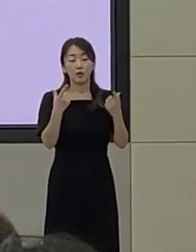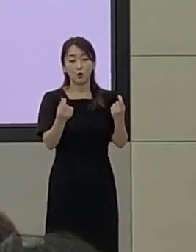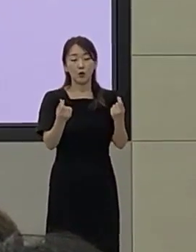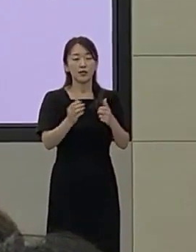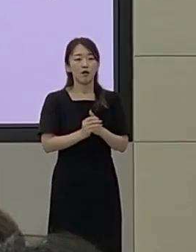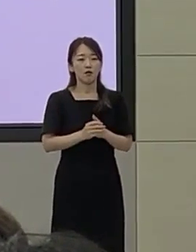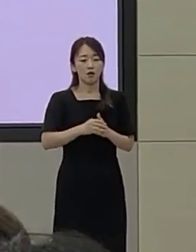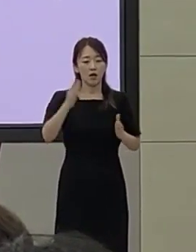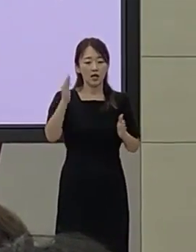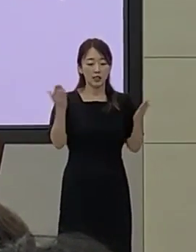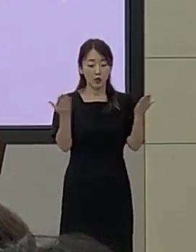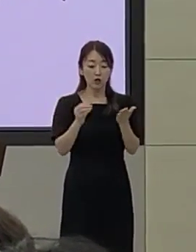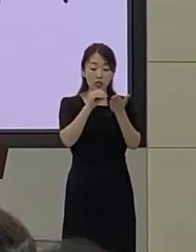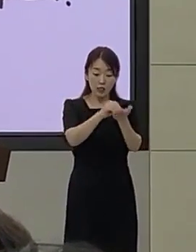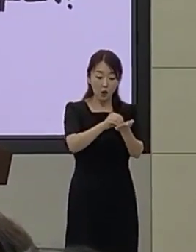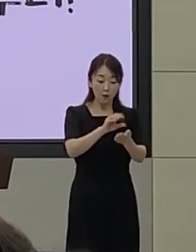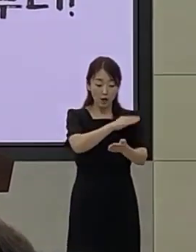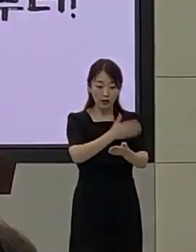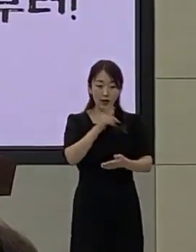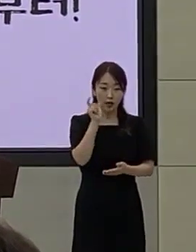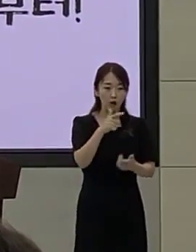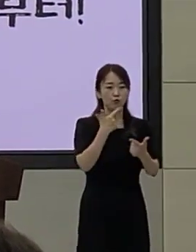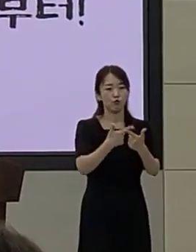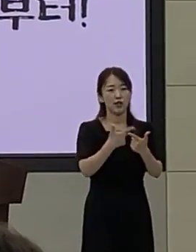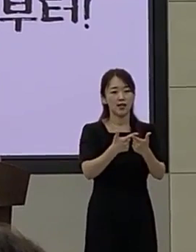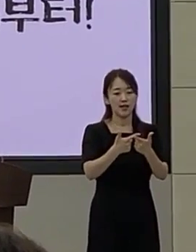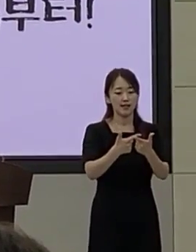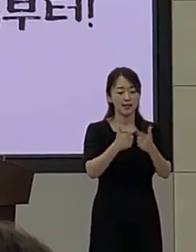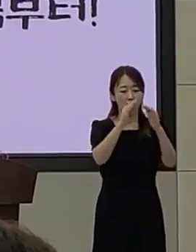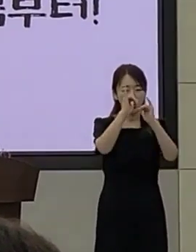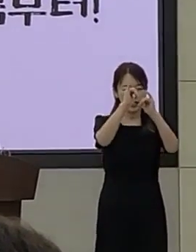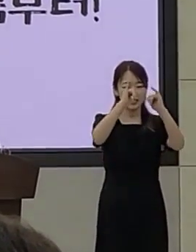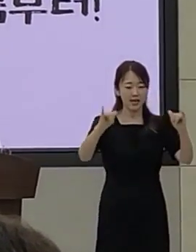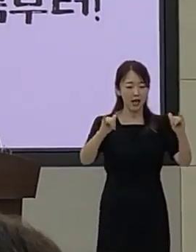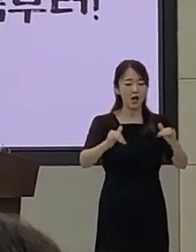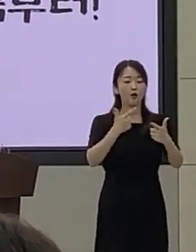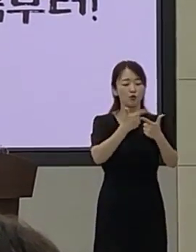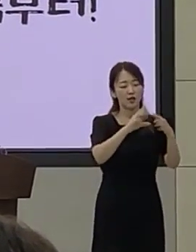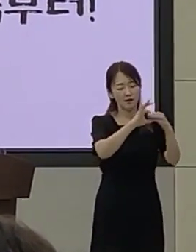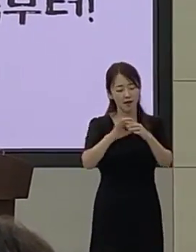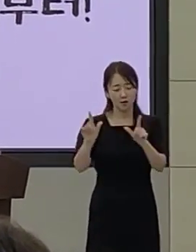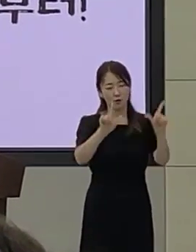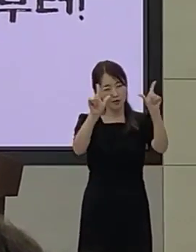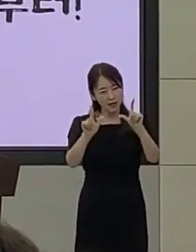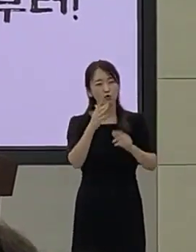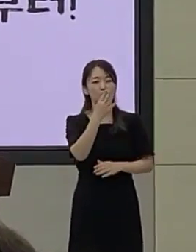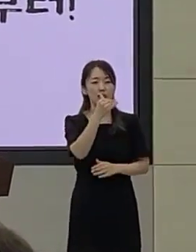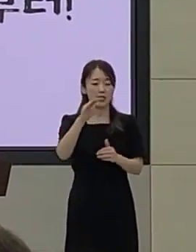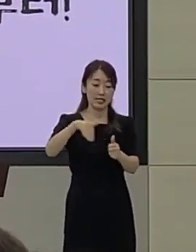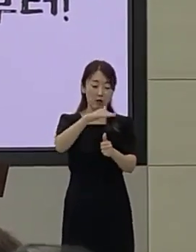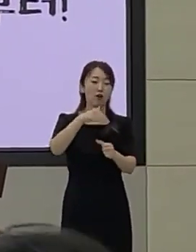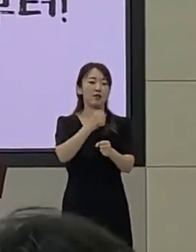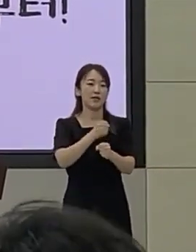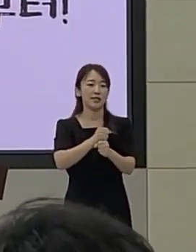이를 통해 학생 취업 역량을 강화하고 부산의 인재가 지역에 정주할 수 있는 여건을